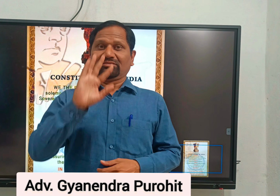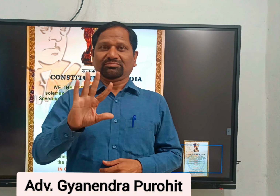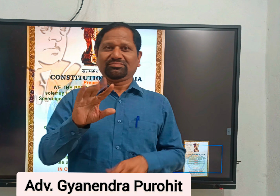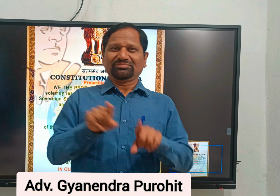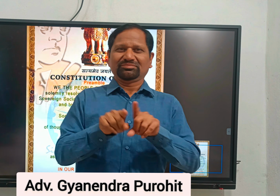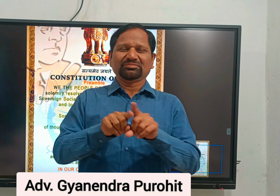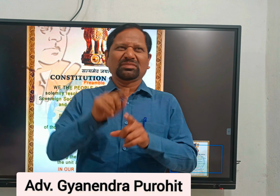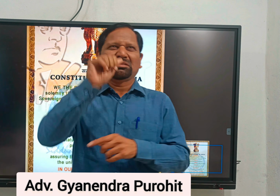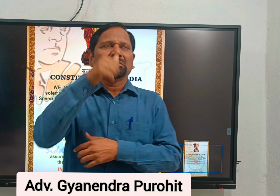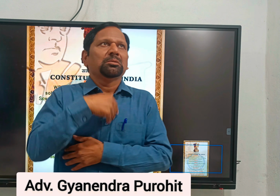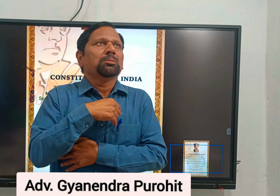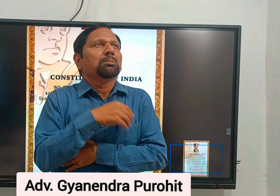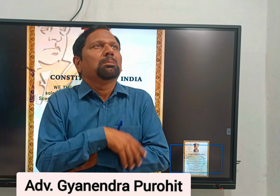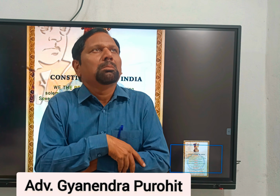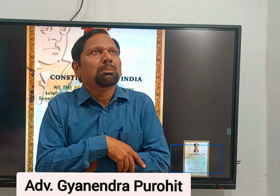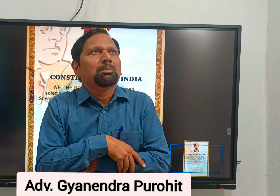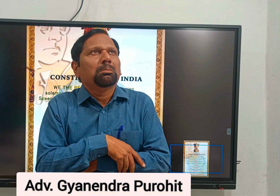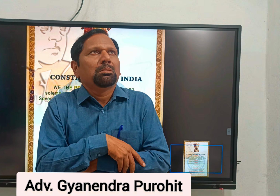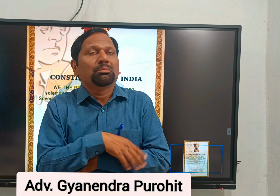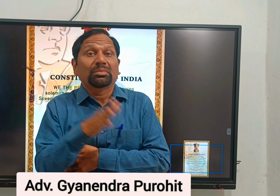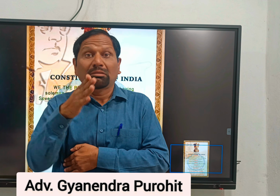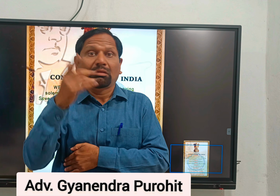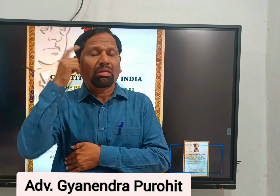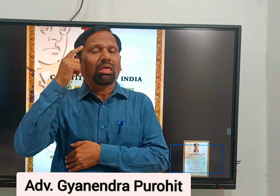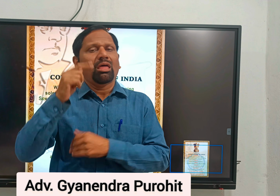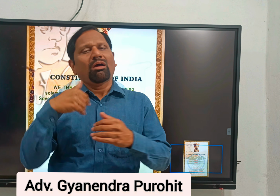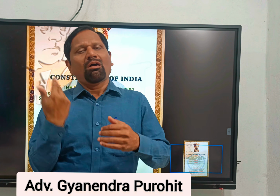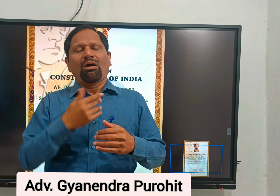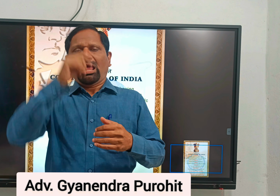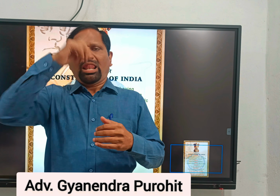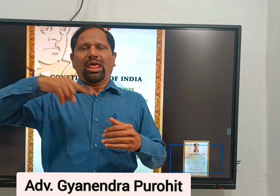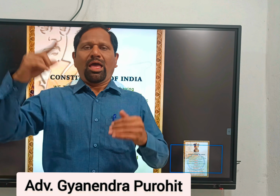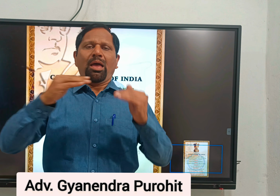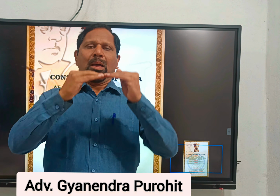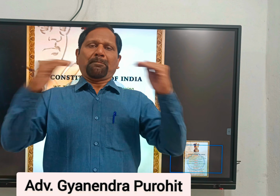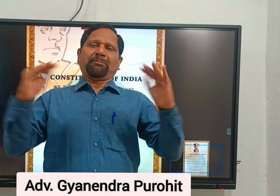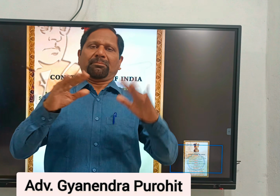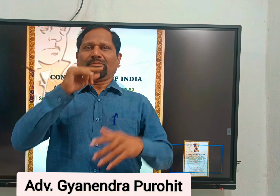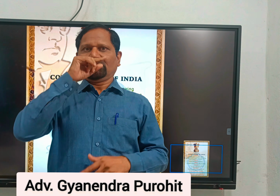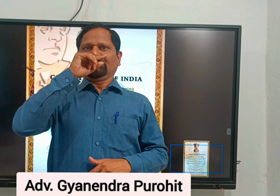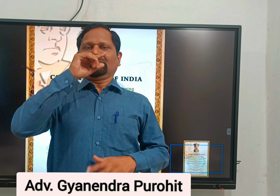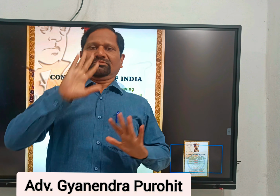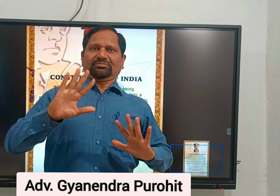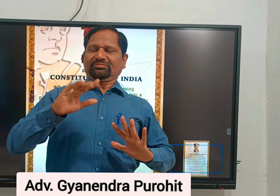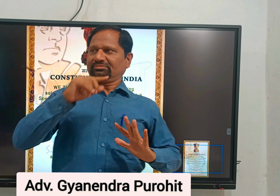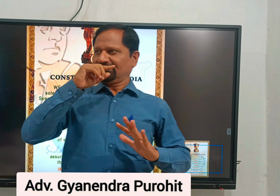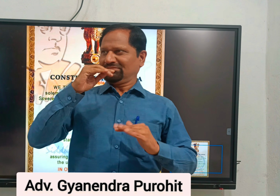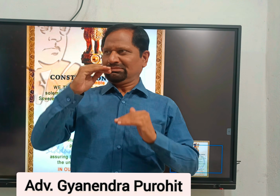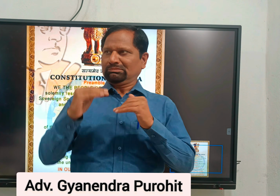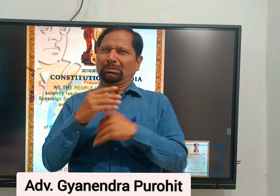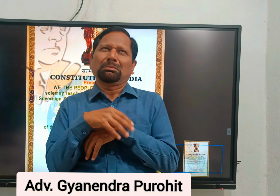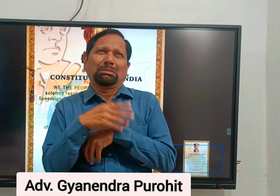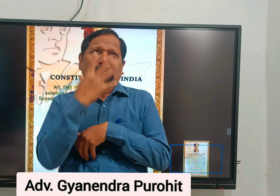है। आत्मसम्मान मतलब कोई भी व्यक्ति छोटा बड़ा नहीं है, हम सब बराबर